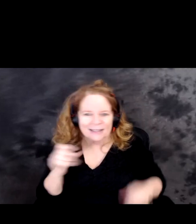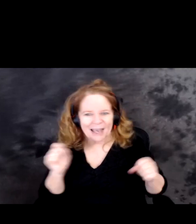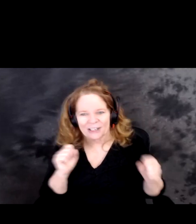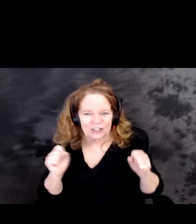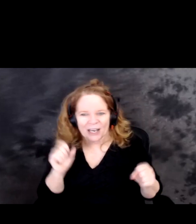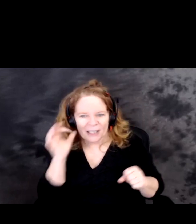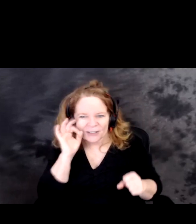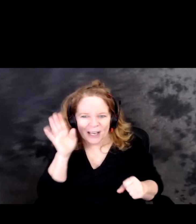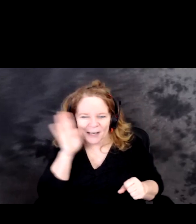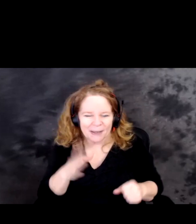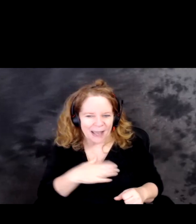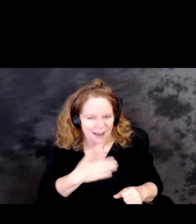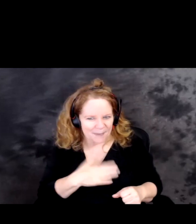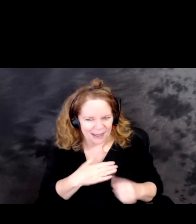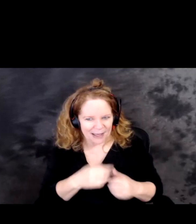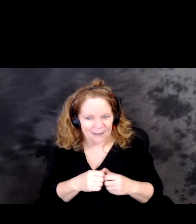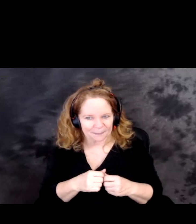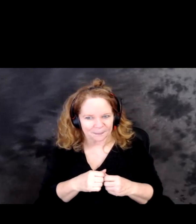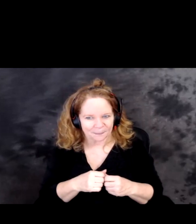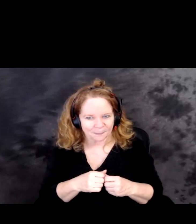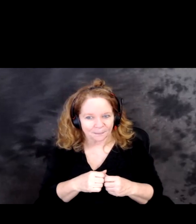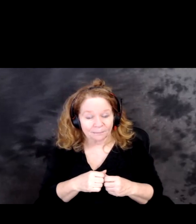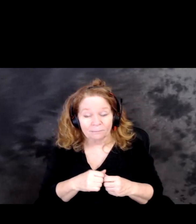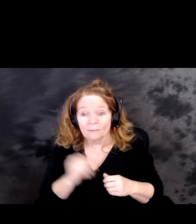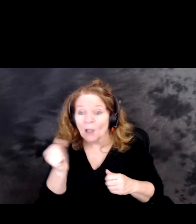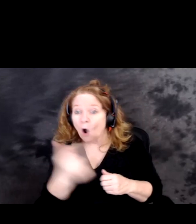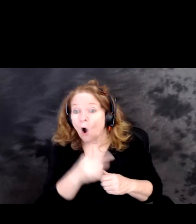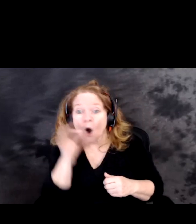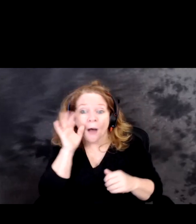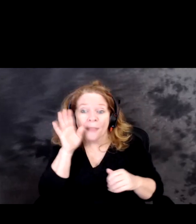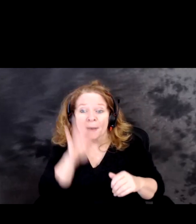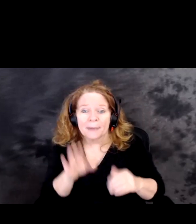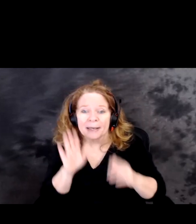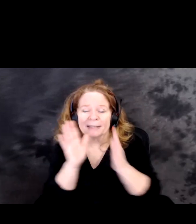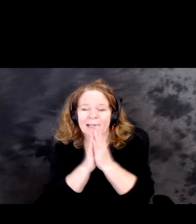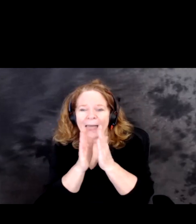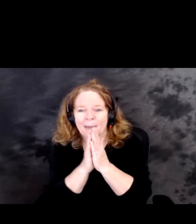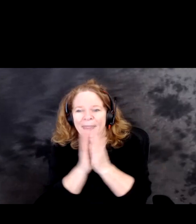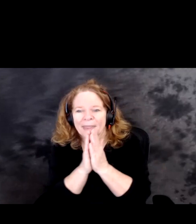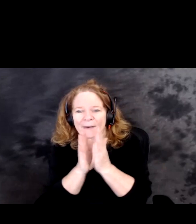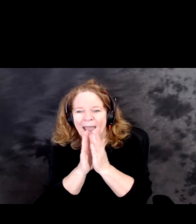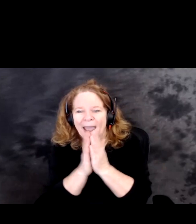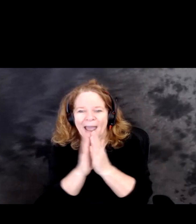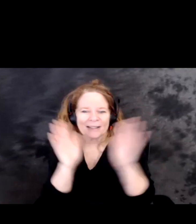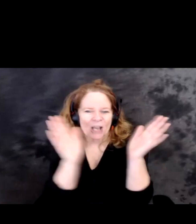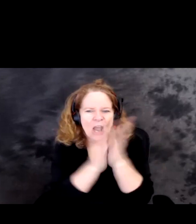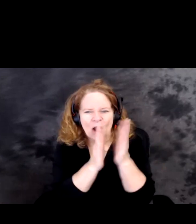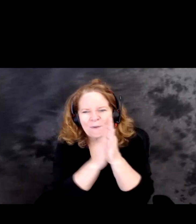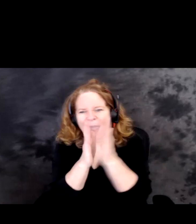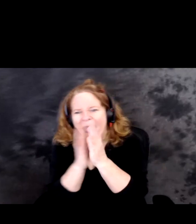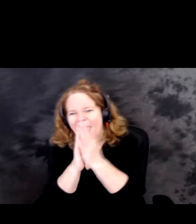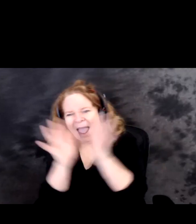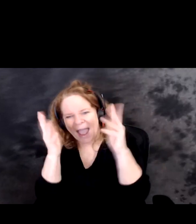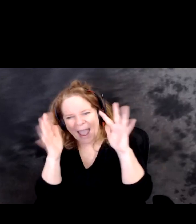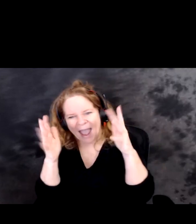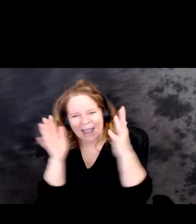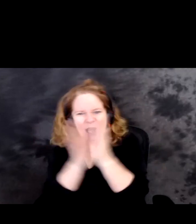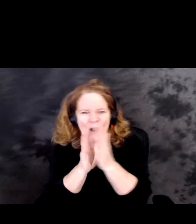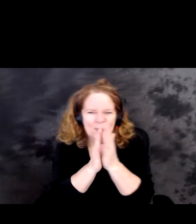la abeja Shakey Shake con alegría. Las abejitas aplaudieron. ¡Hurra!